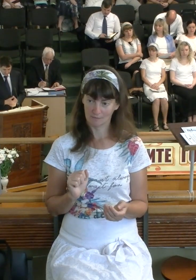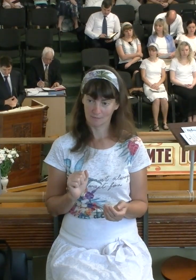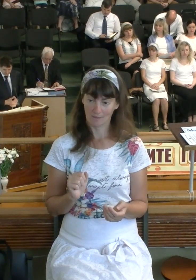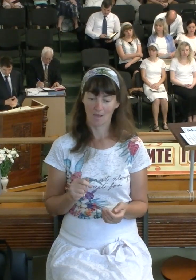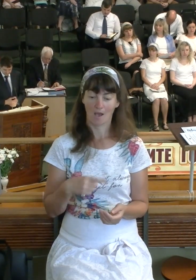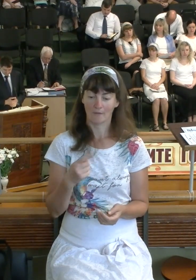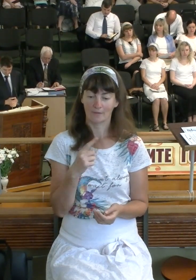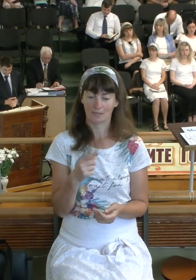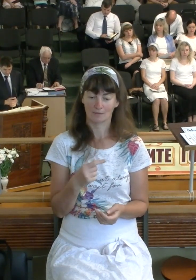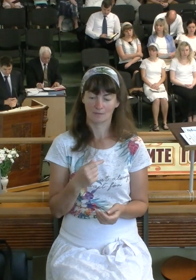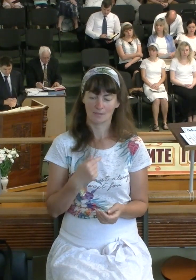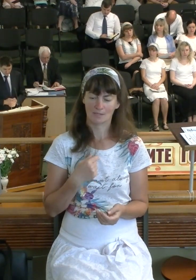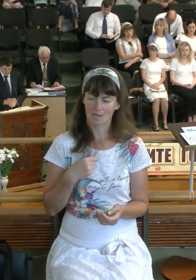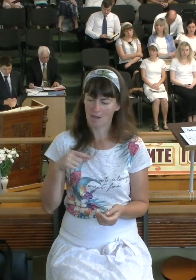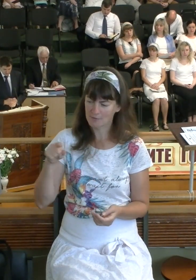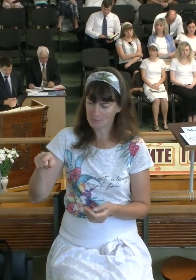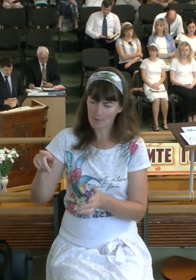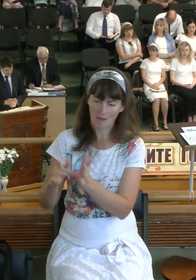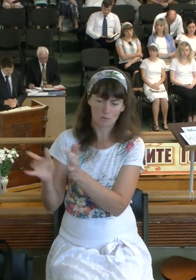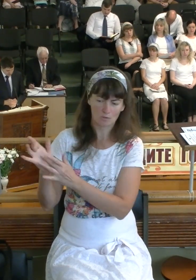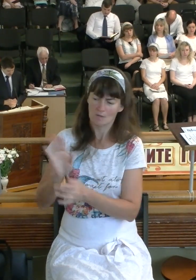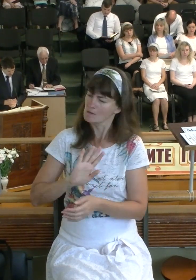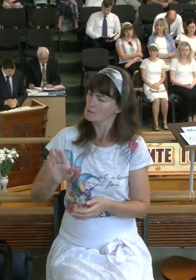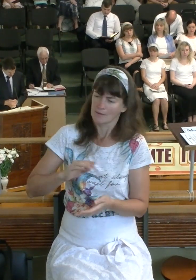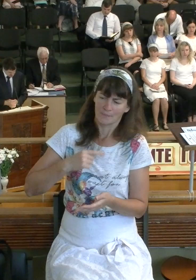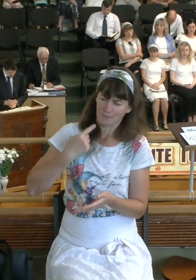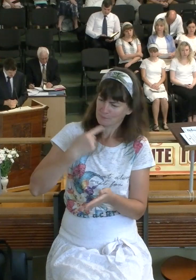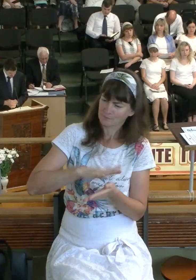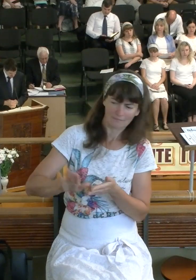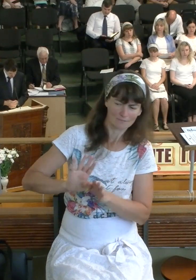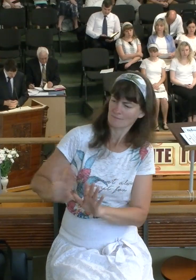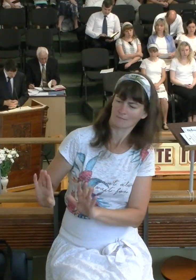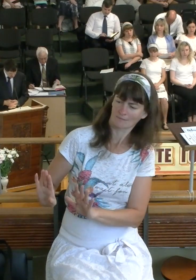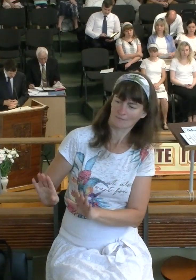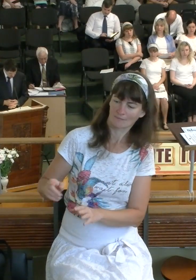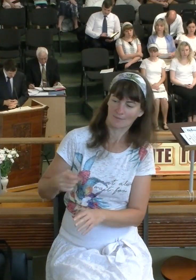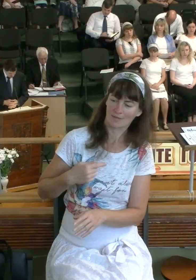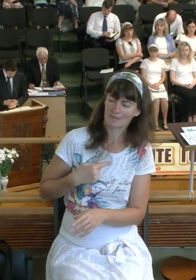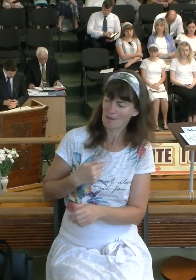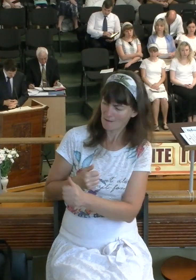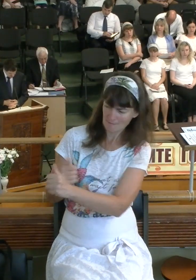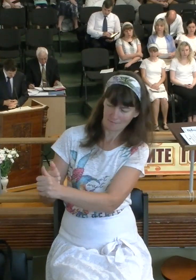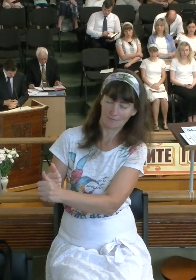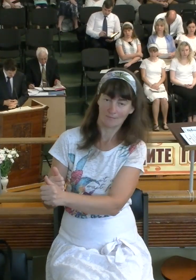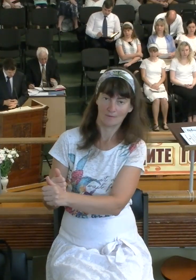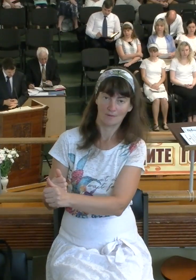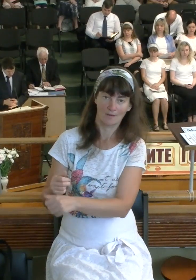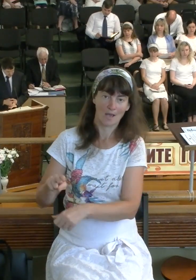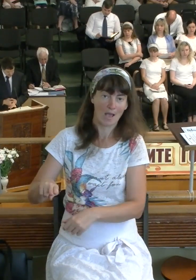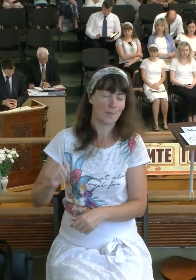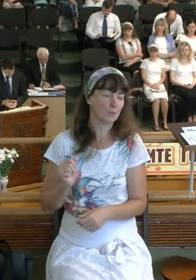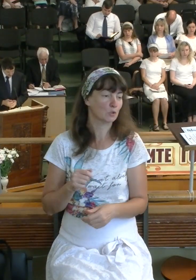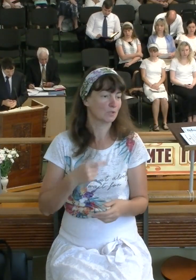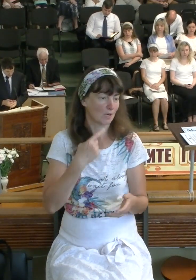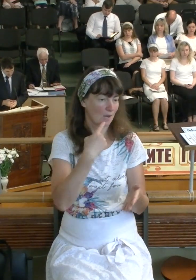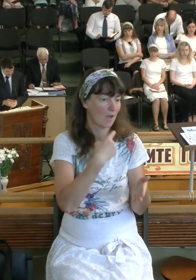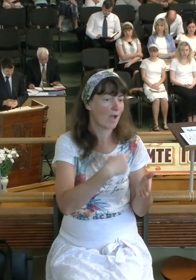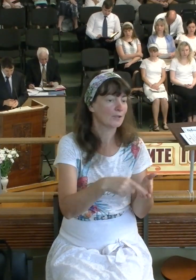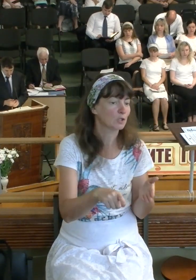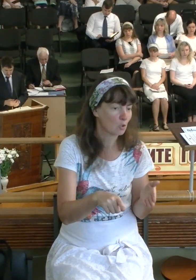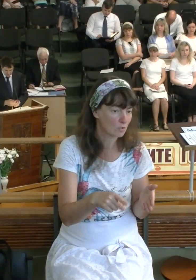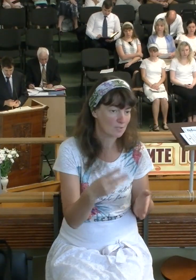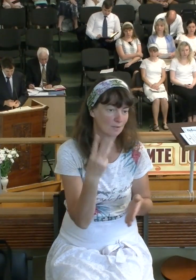было. Но, исполнившись, как здесь написано, тогда Петр, исполнившись